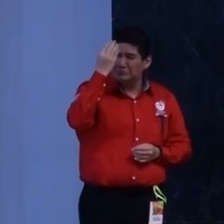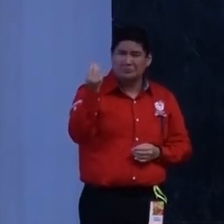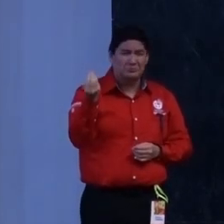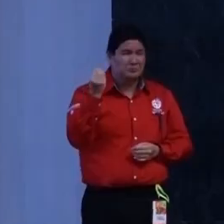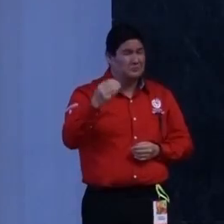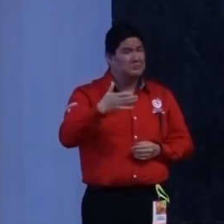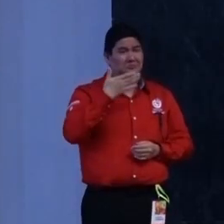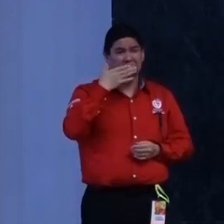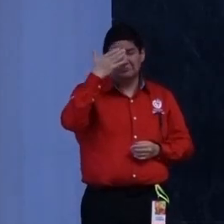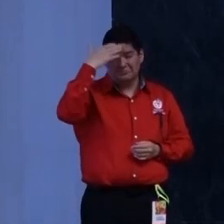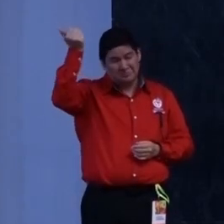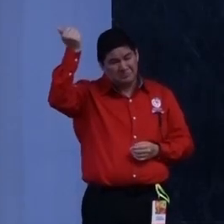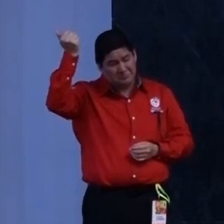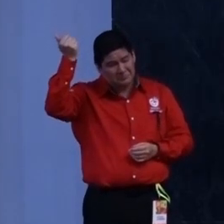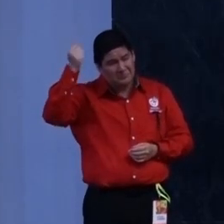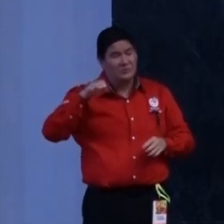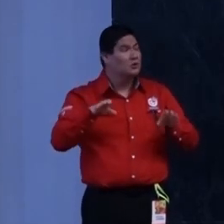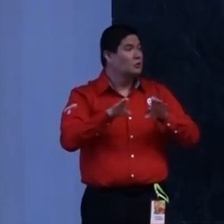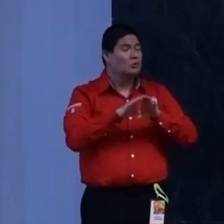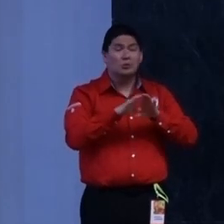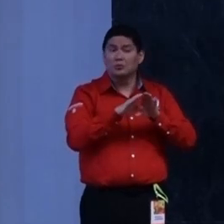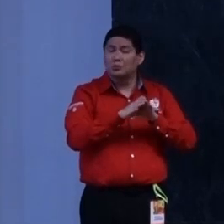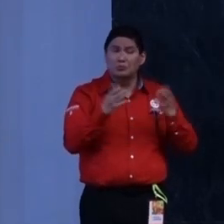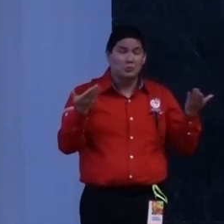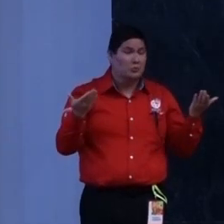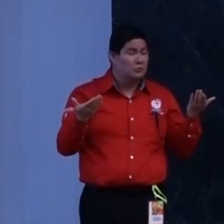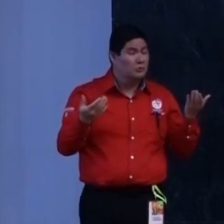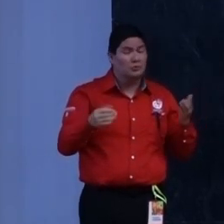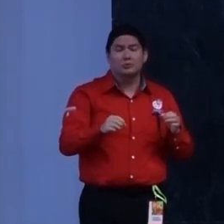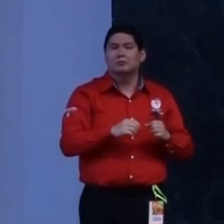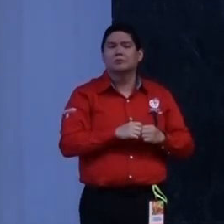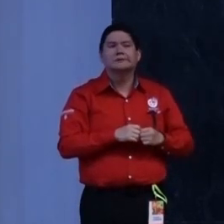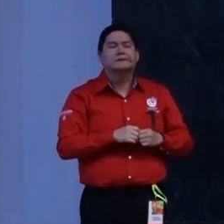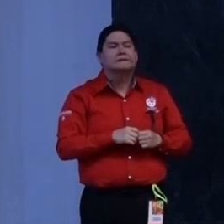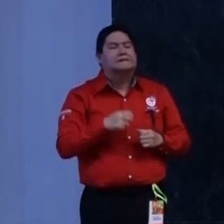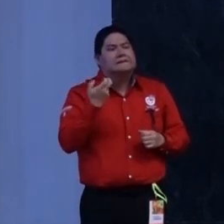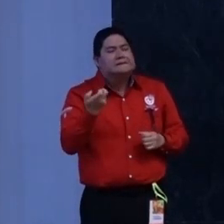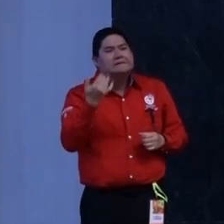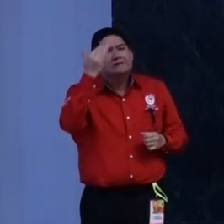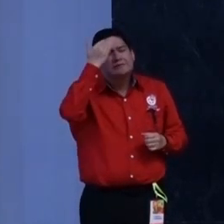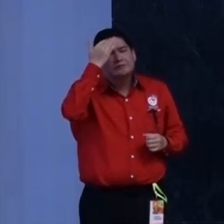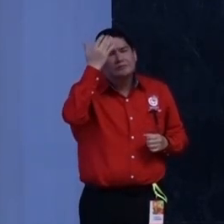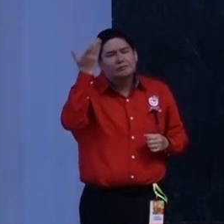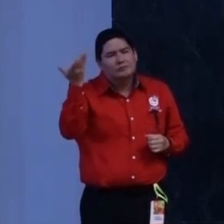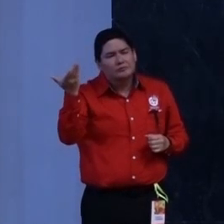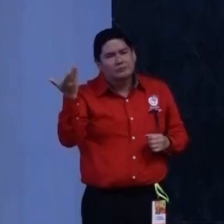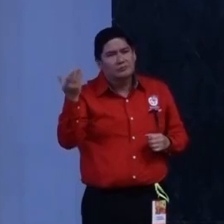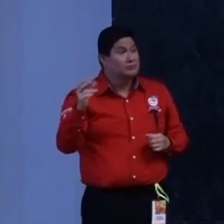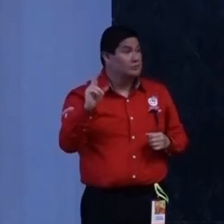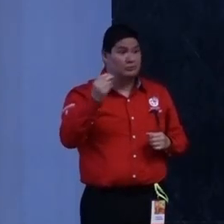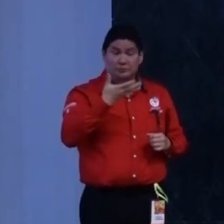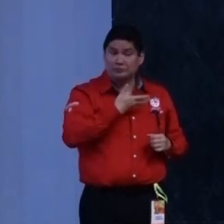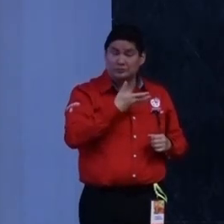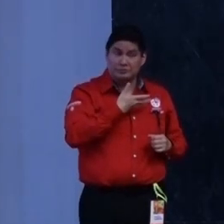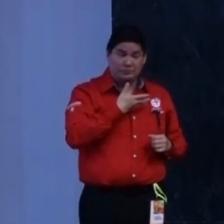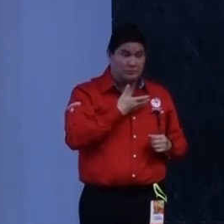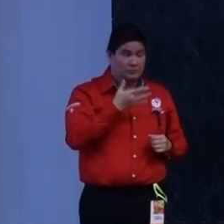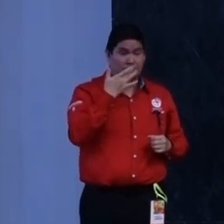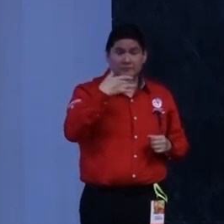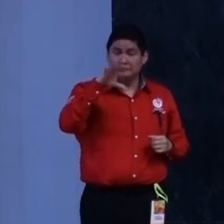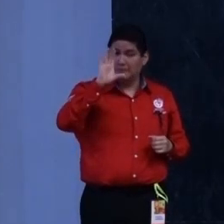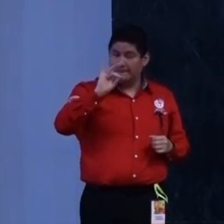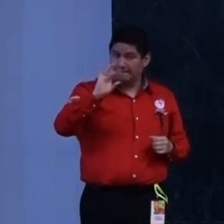de habilidades. La verdad, como no son la mayoría en la escuela, pues esos conocimientos y esas habilidades no las tenemos,